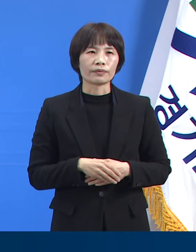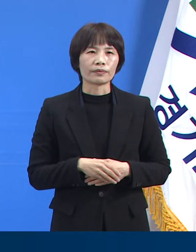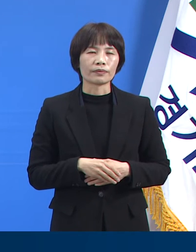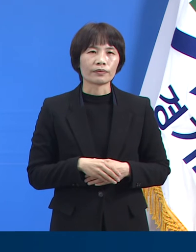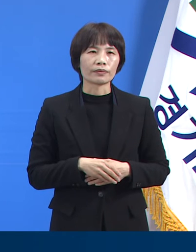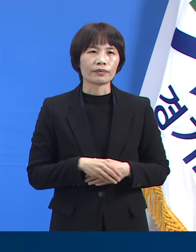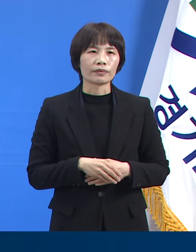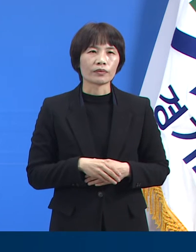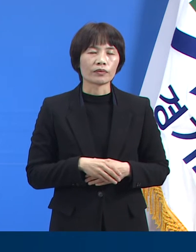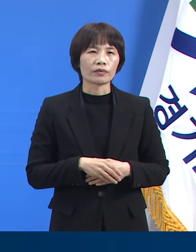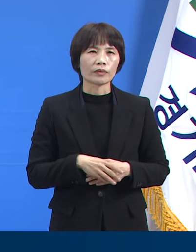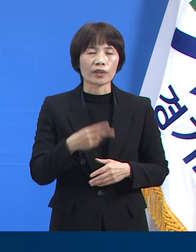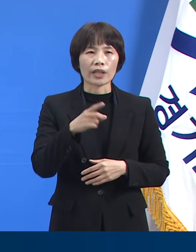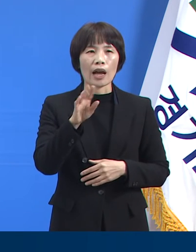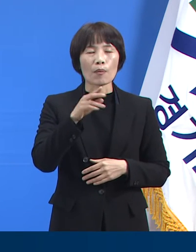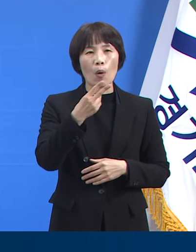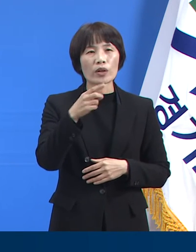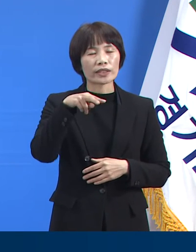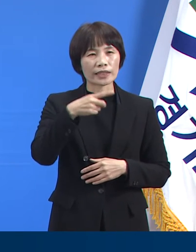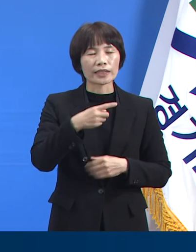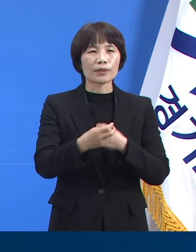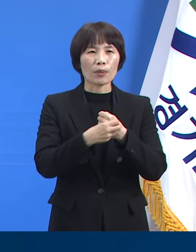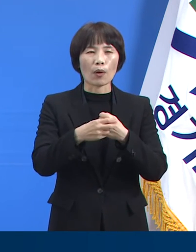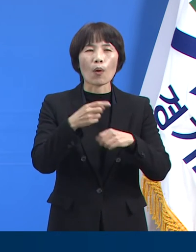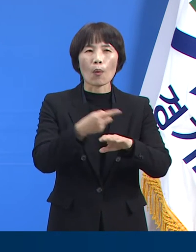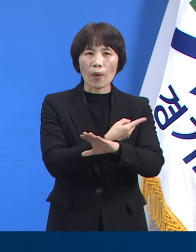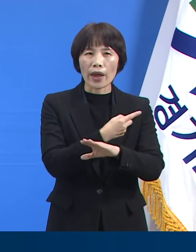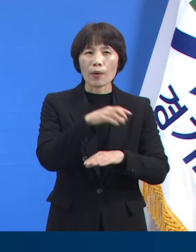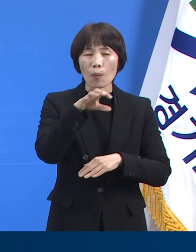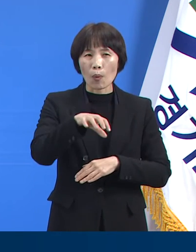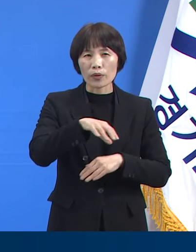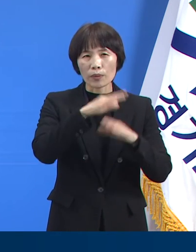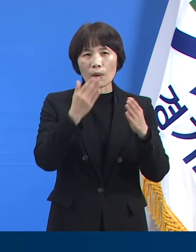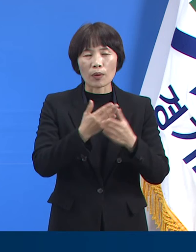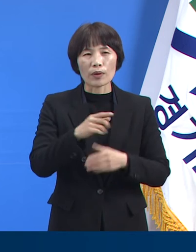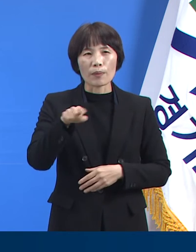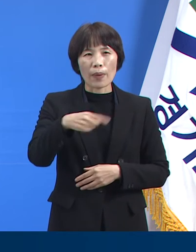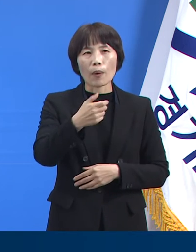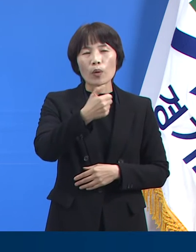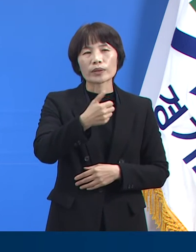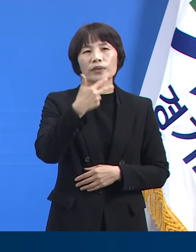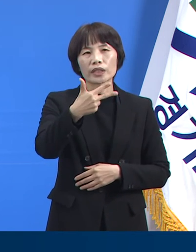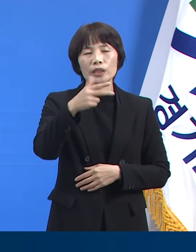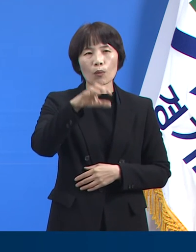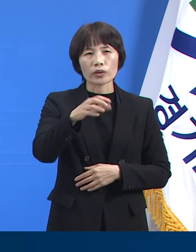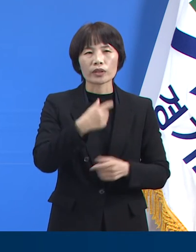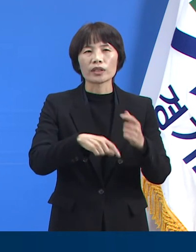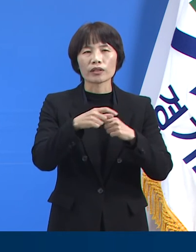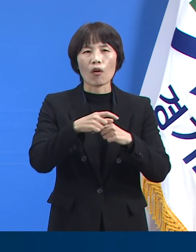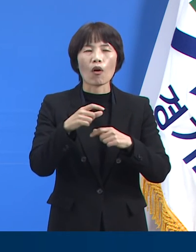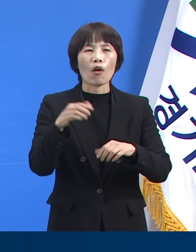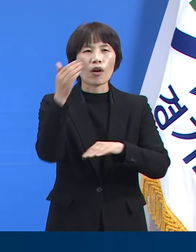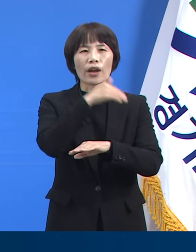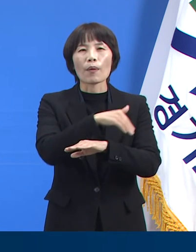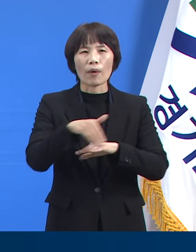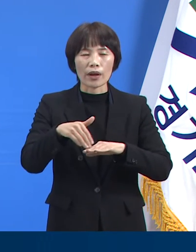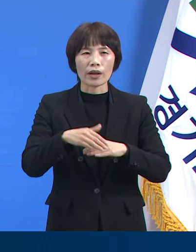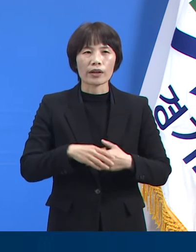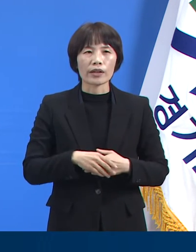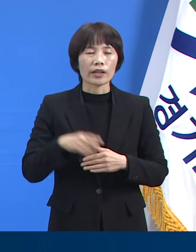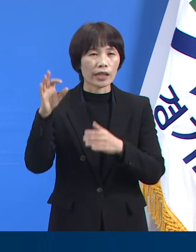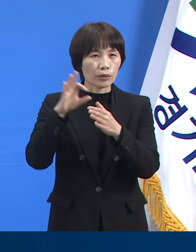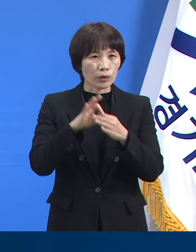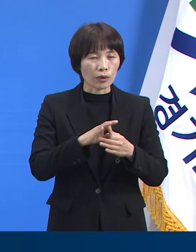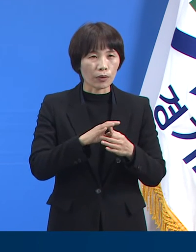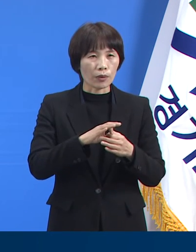다보수병원 63병상, 광명성해병원 42병상 등 157병상을 확보할 예정입니다. 앞으로도